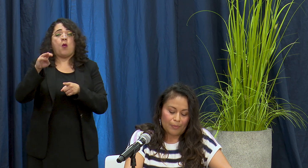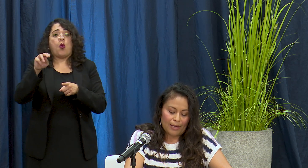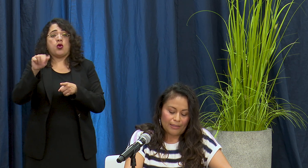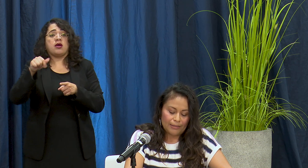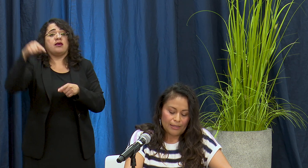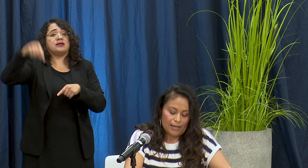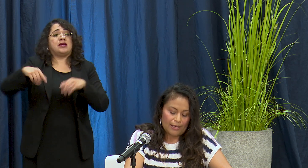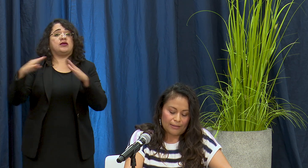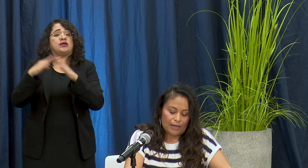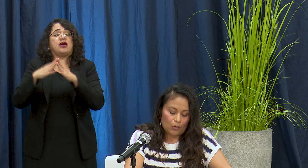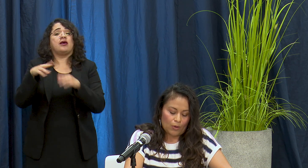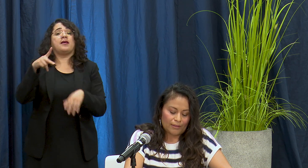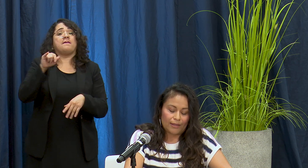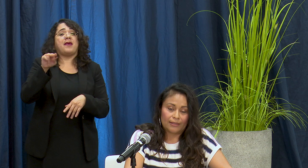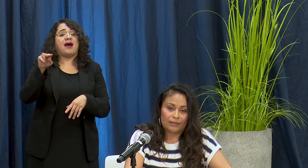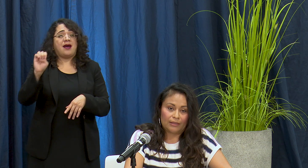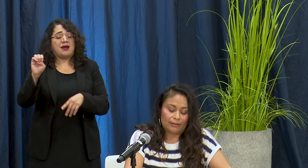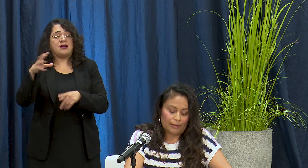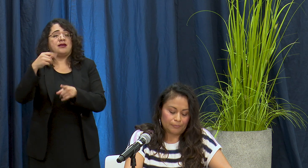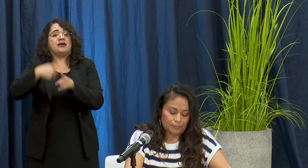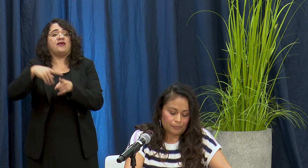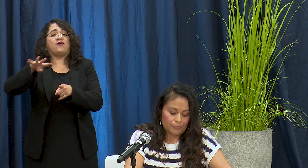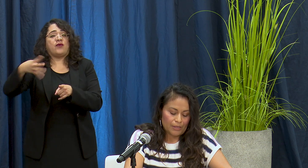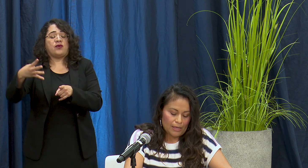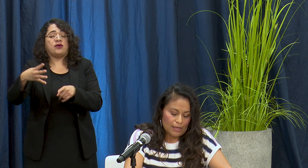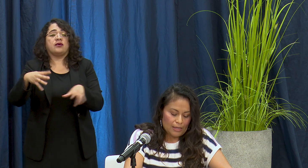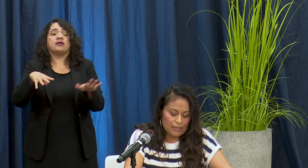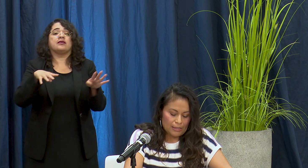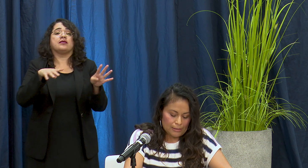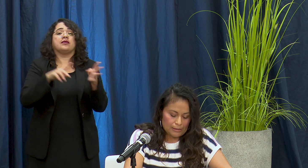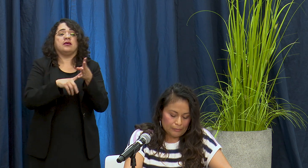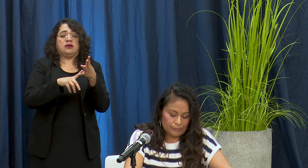el calle Pine entre la Cuarta y Quinta.